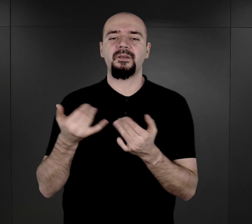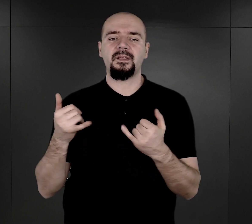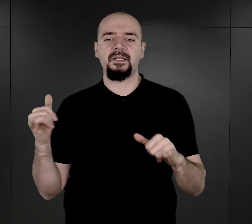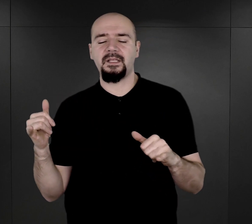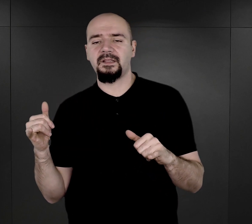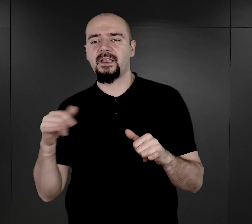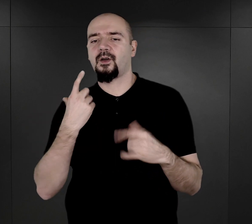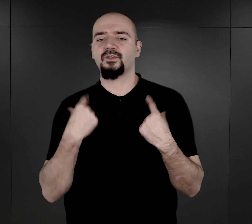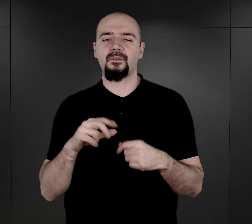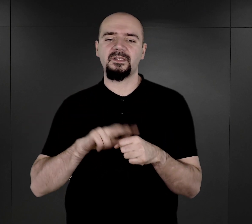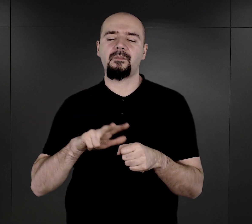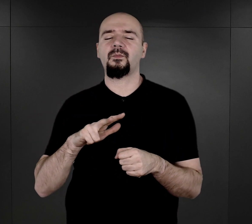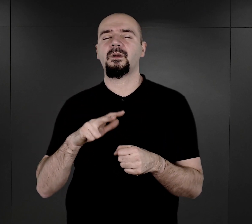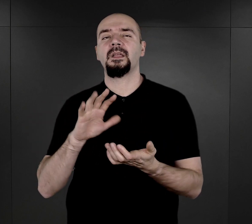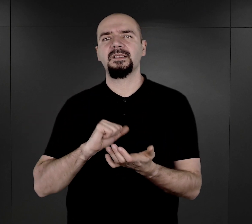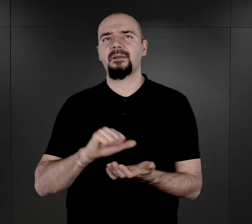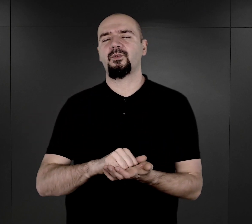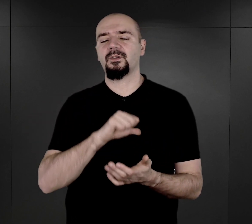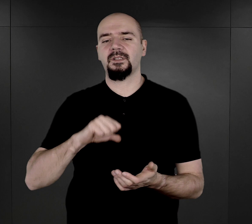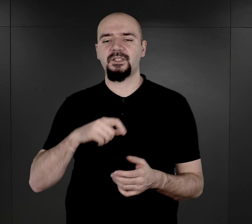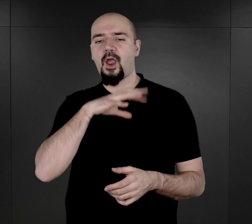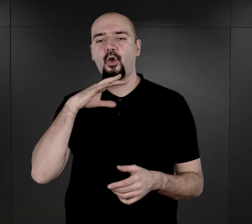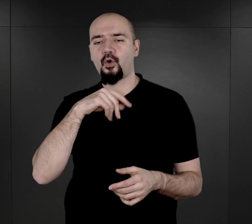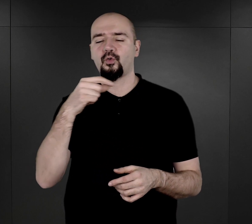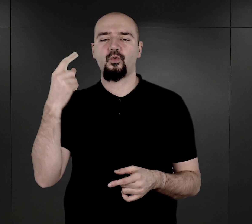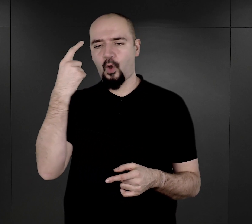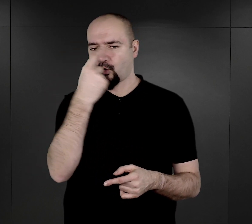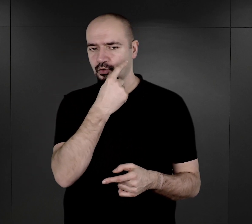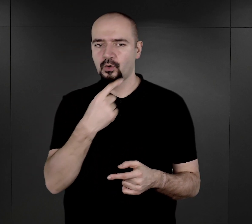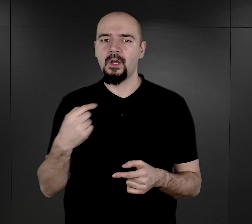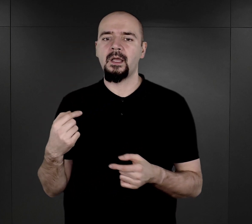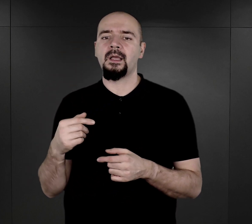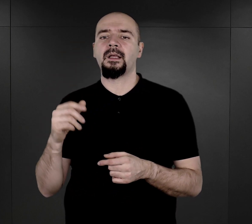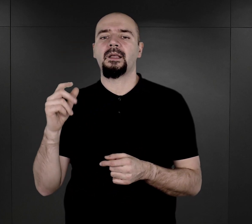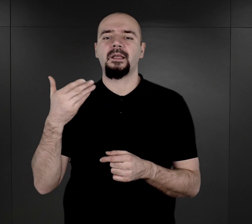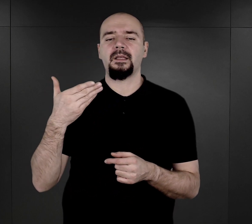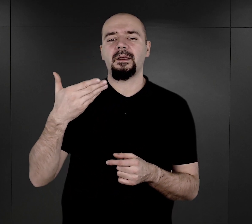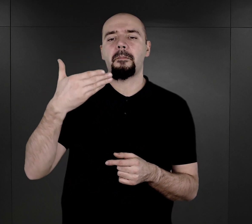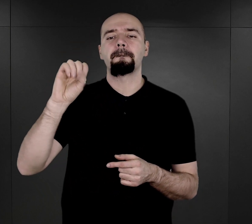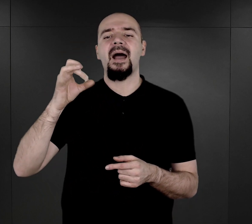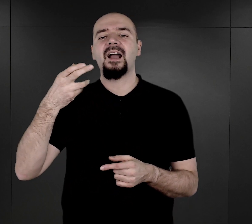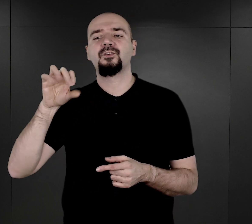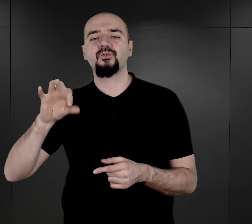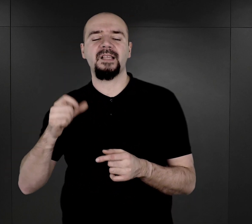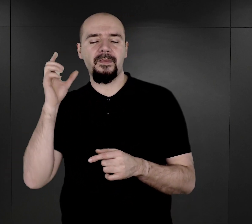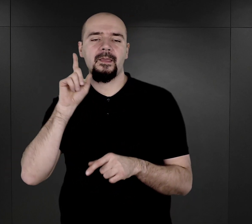zajmującej się kwestiami koloru oczu, to była dr Karen Magnussen, Józef Mengele